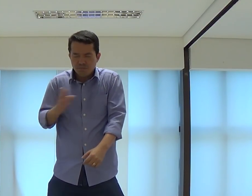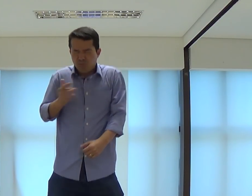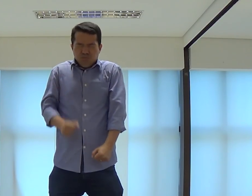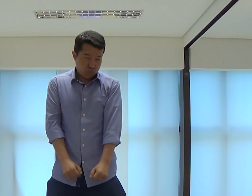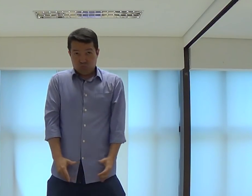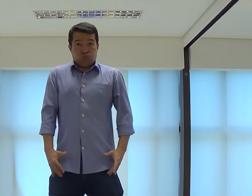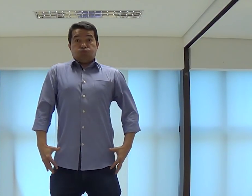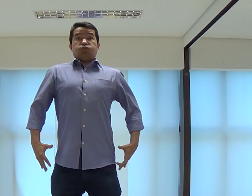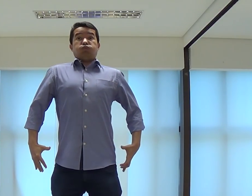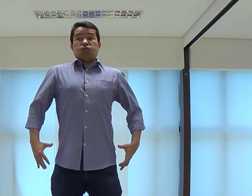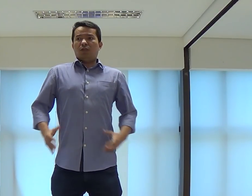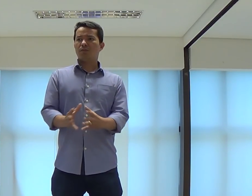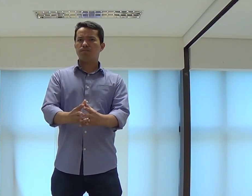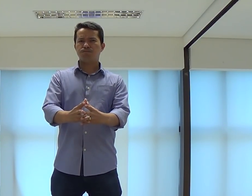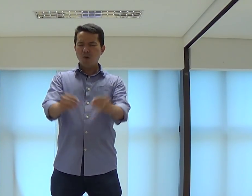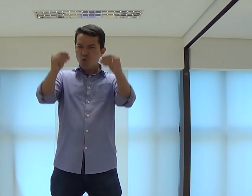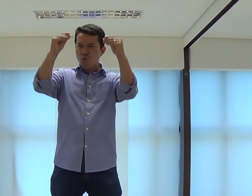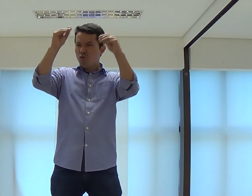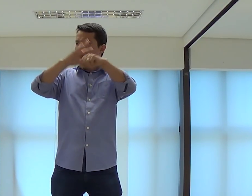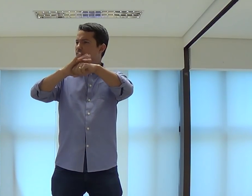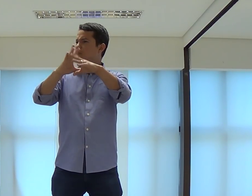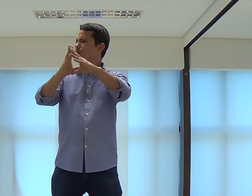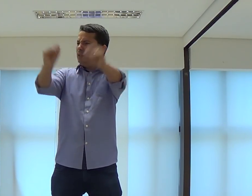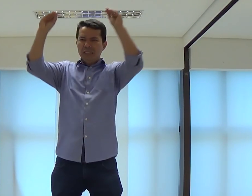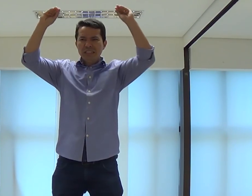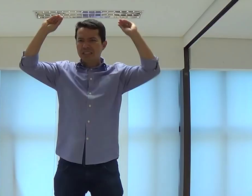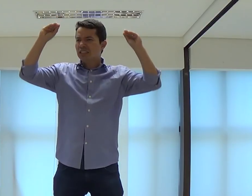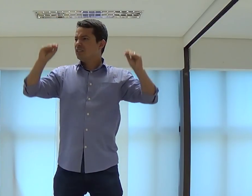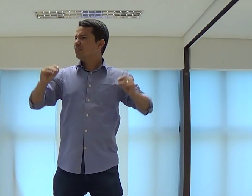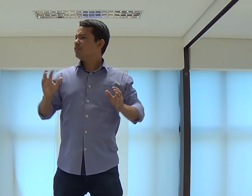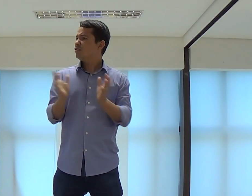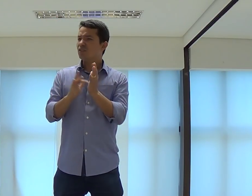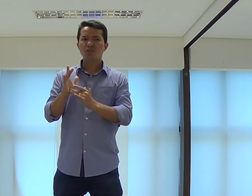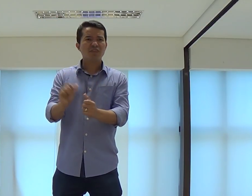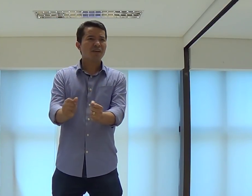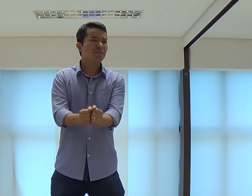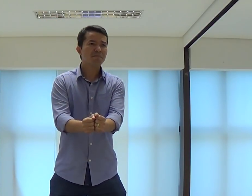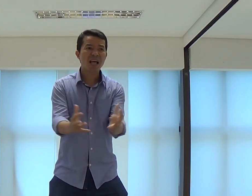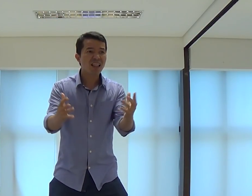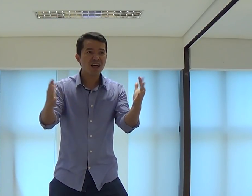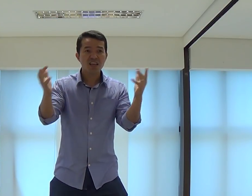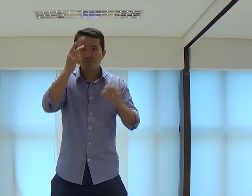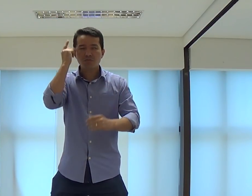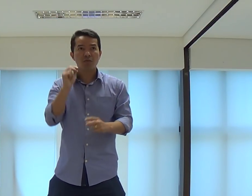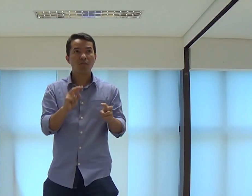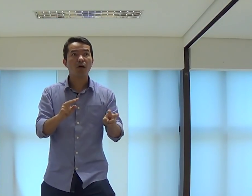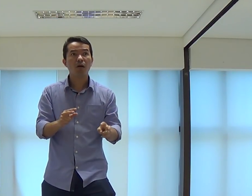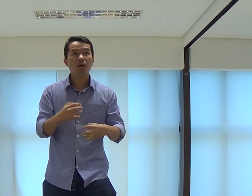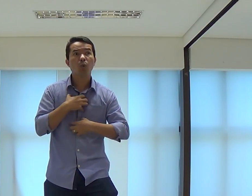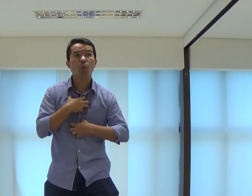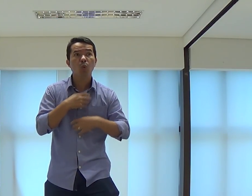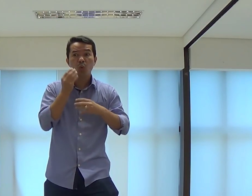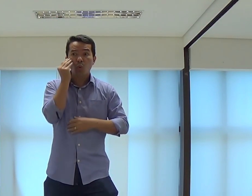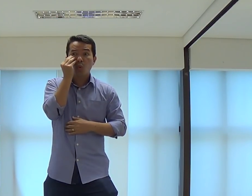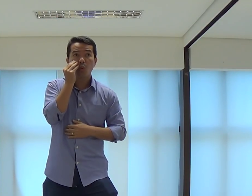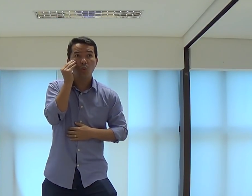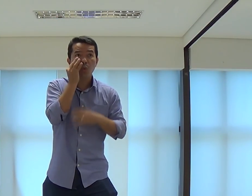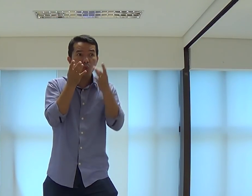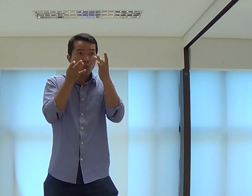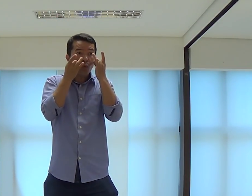que estavam com algum problema, Deus tocava e curava na hora. Jesus, ele fez milagres e as pessoas puderam